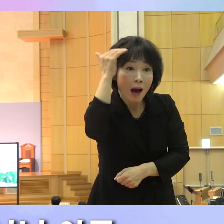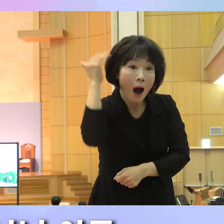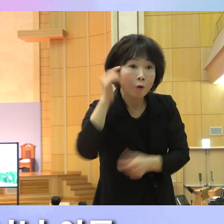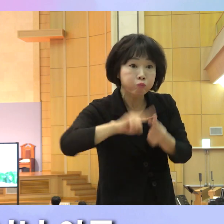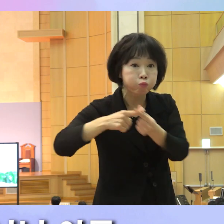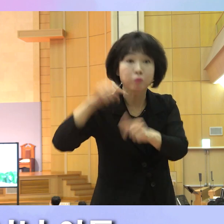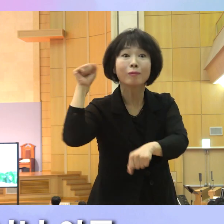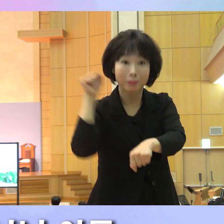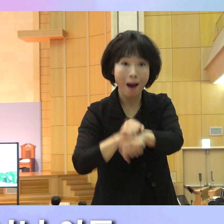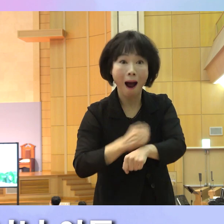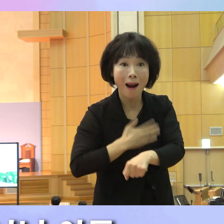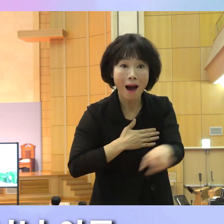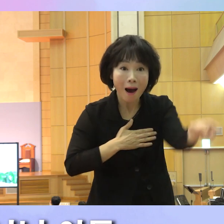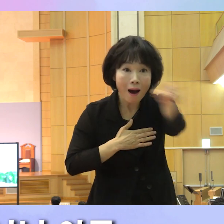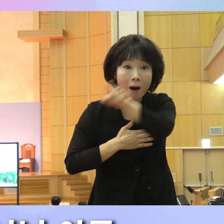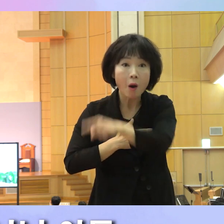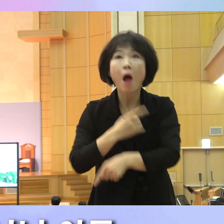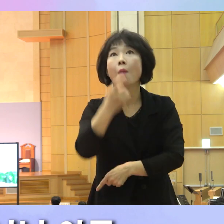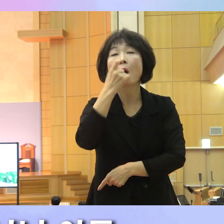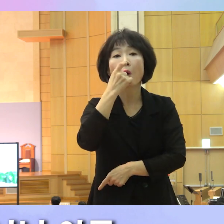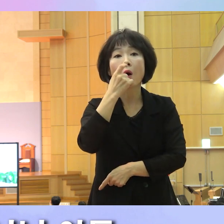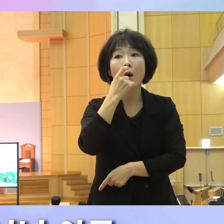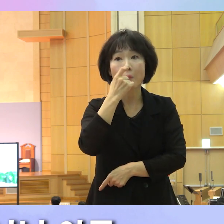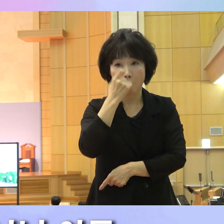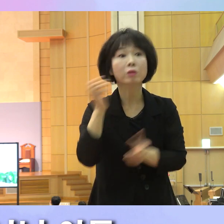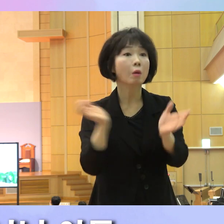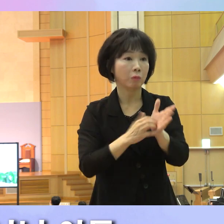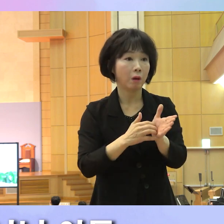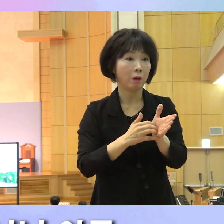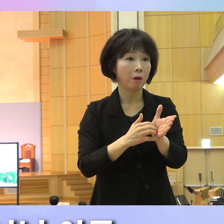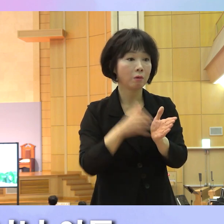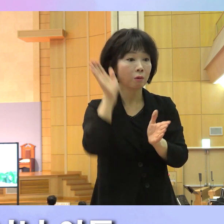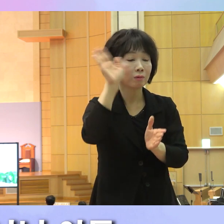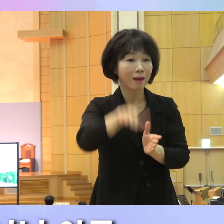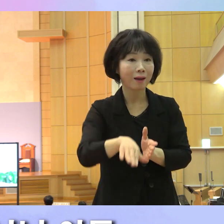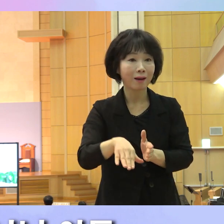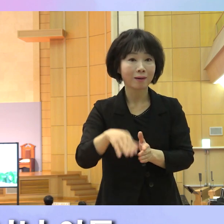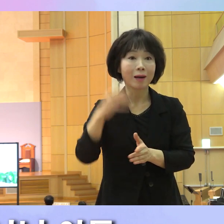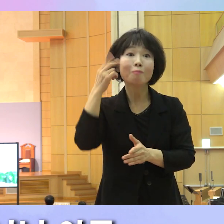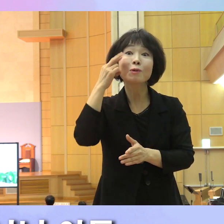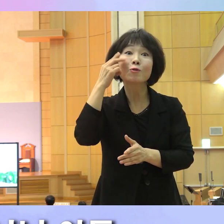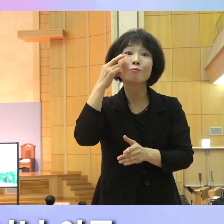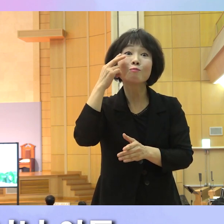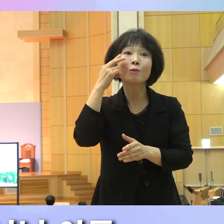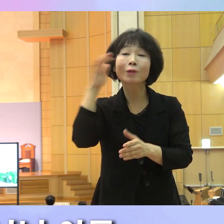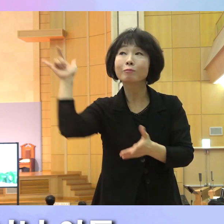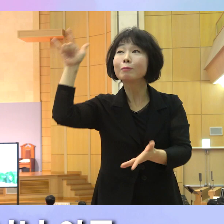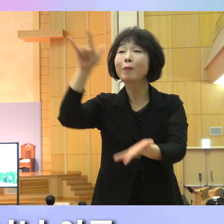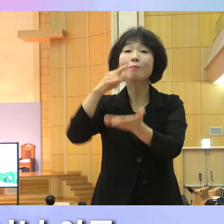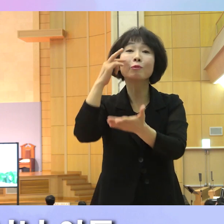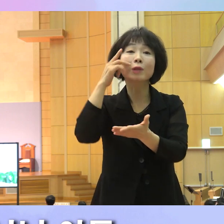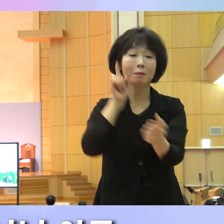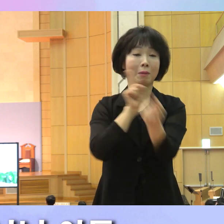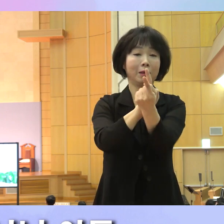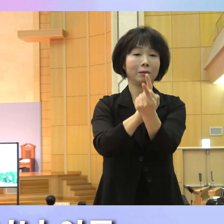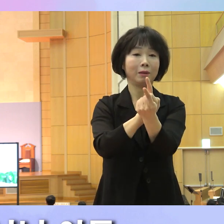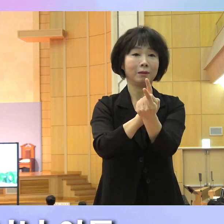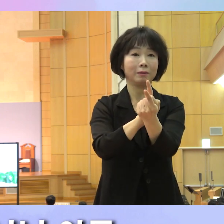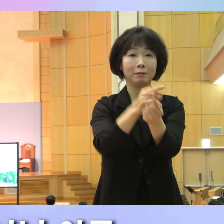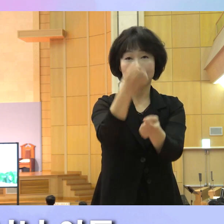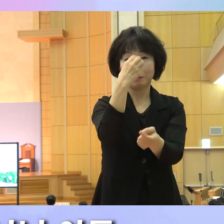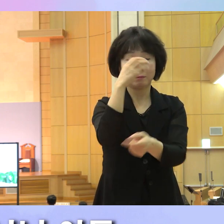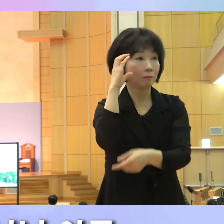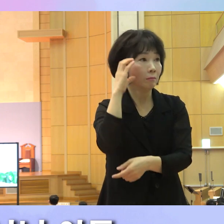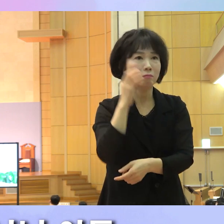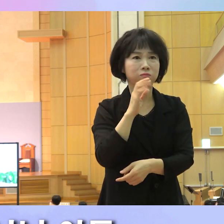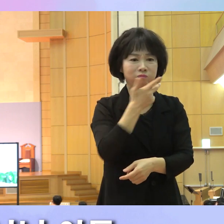한국말은 너무너무 잘하는데 외국 사람들이 와서 말을 걸으면 그 말은 못 알아들어요.